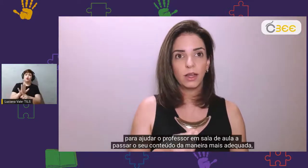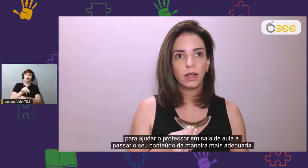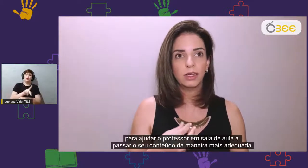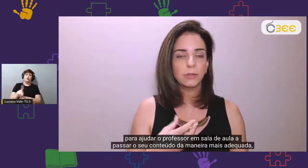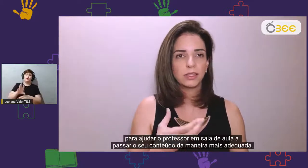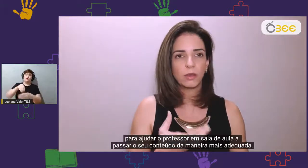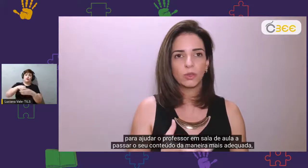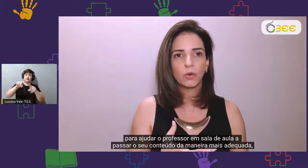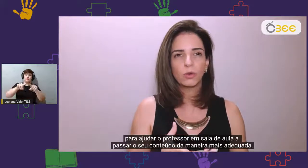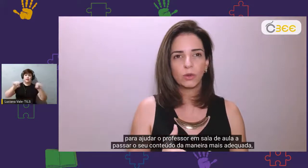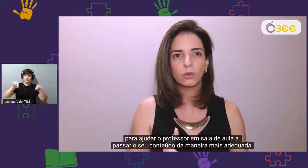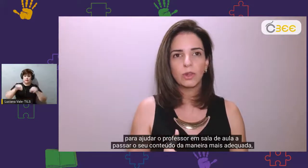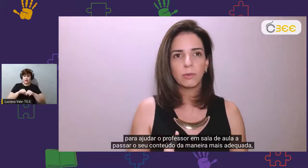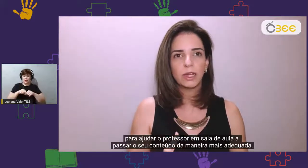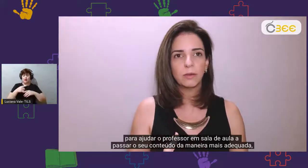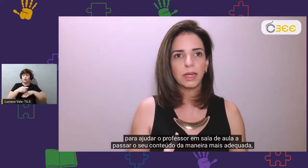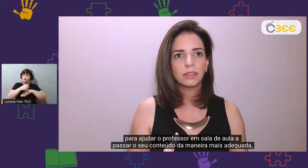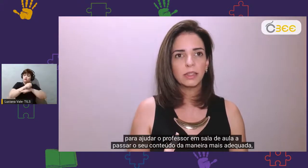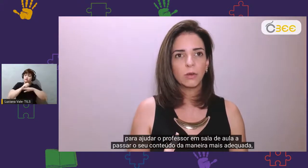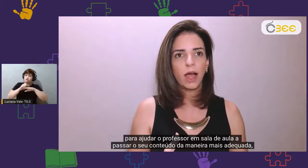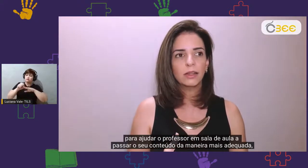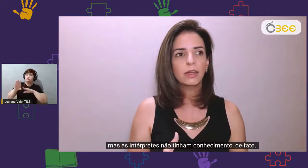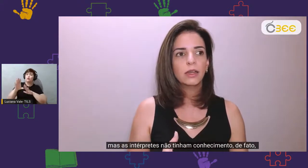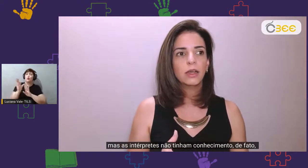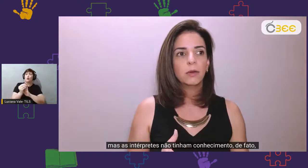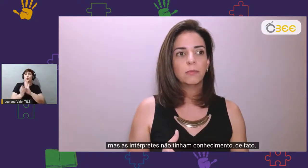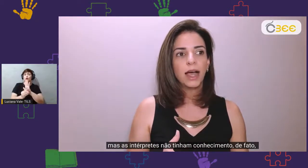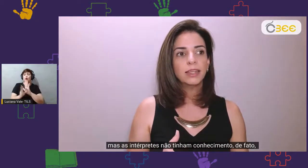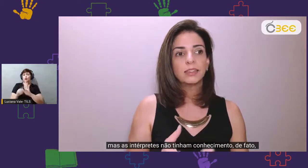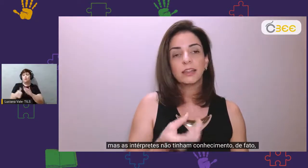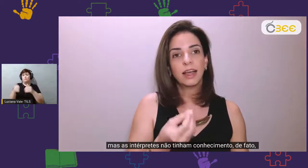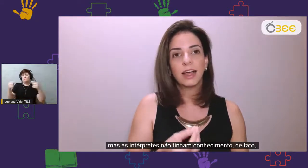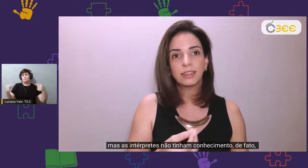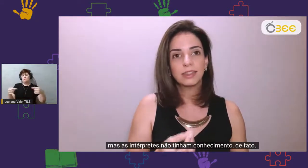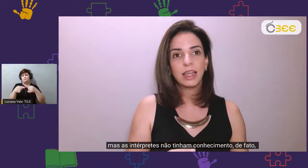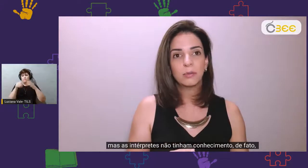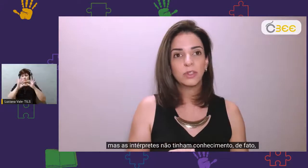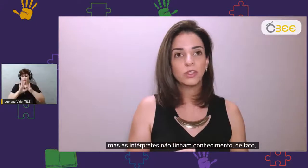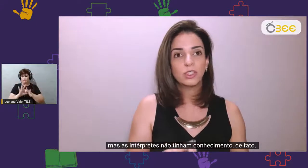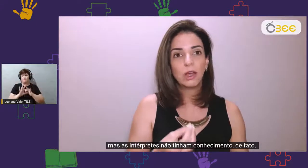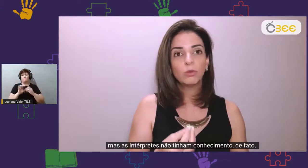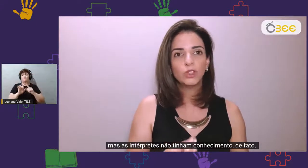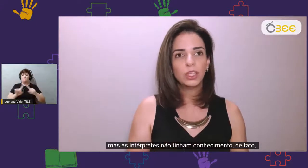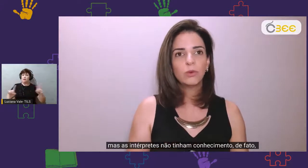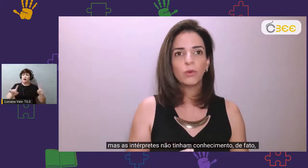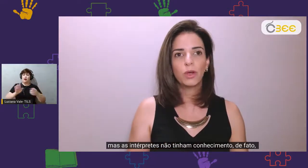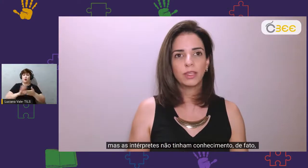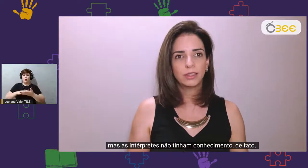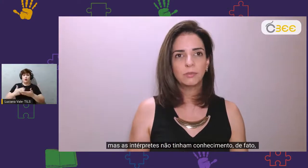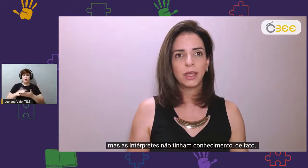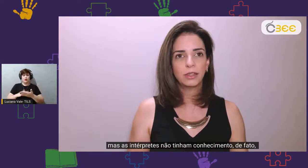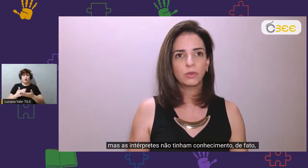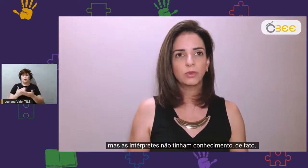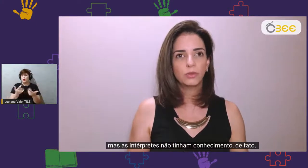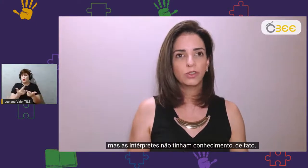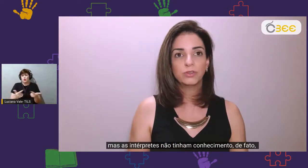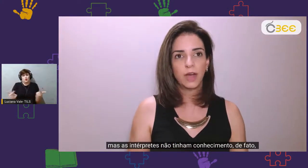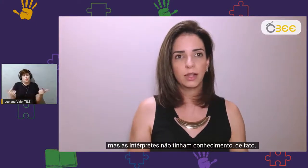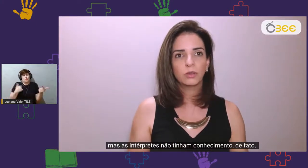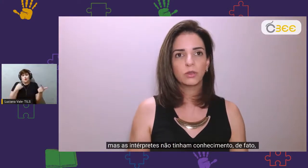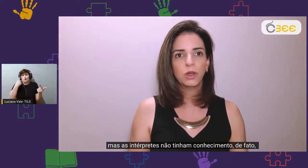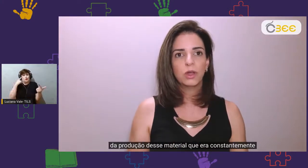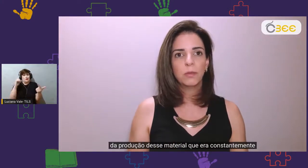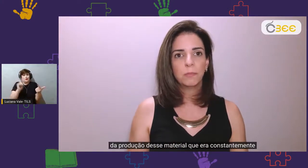de aula ali a passar o seu conteúdo da maneira mais adequada, mas as intérpretes não tinham conhecimento,